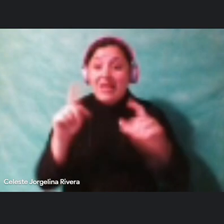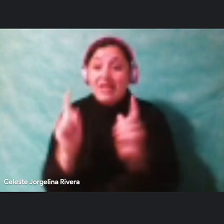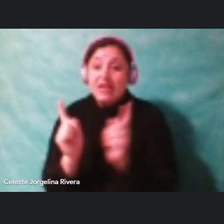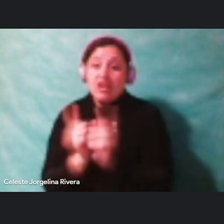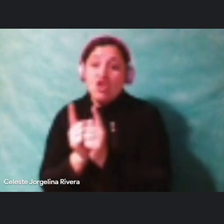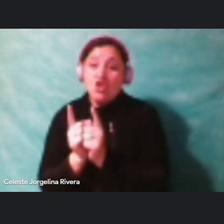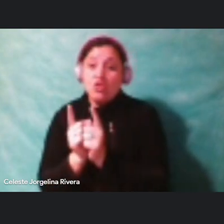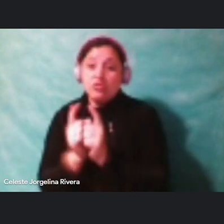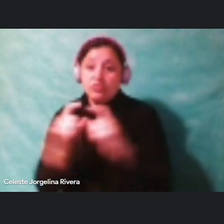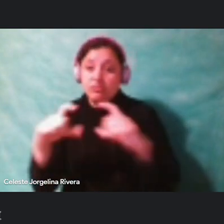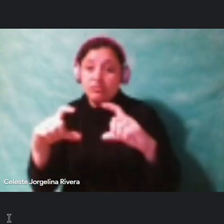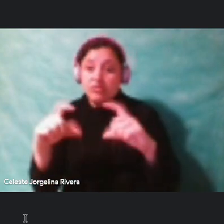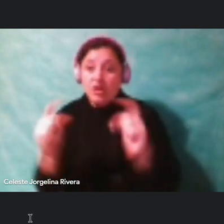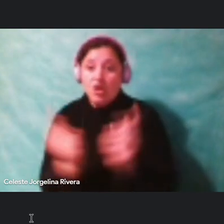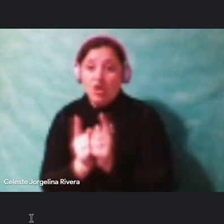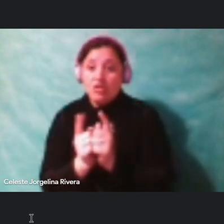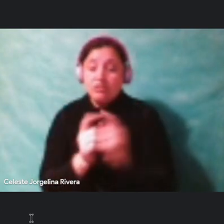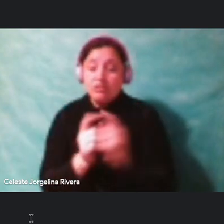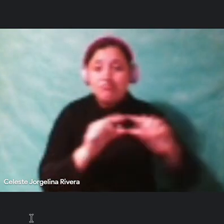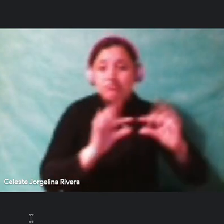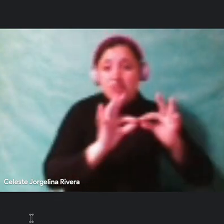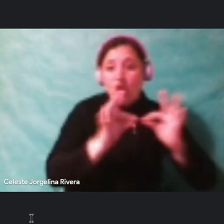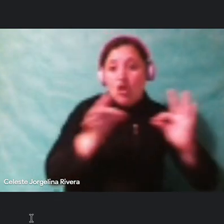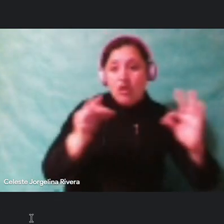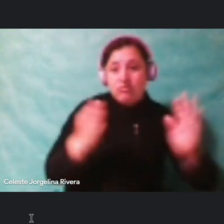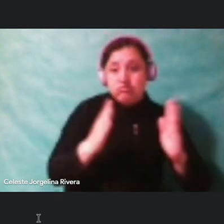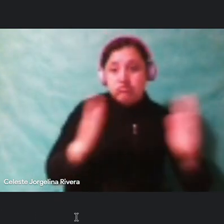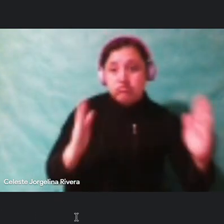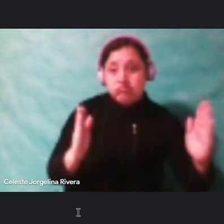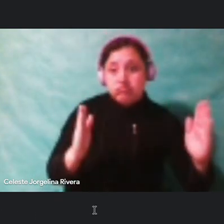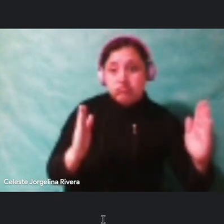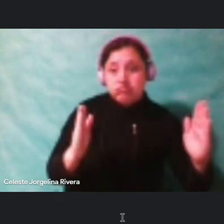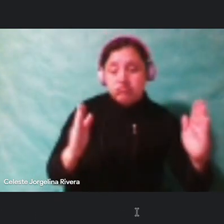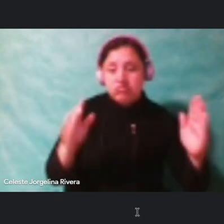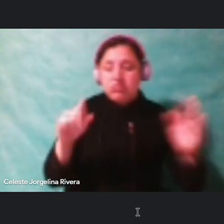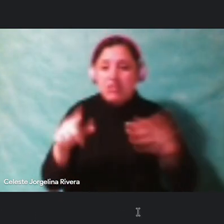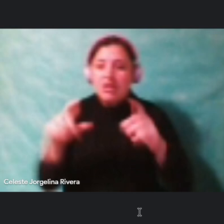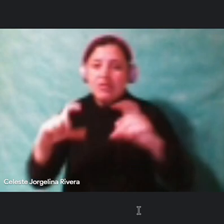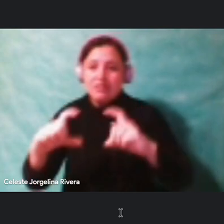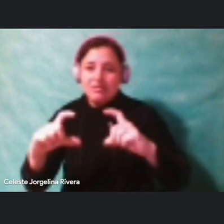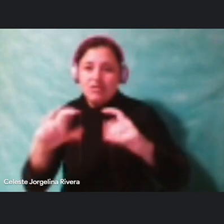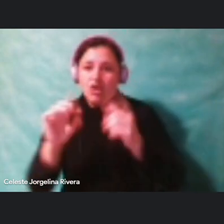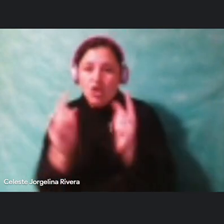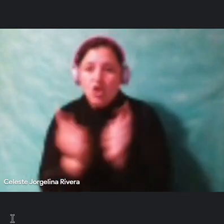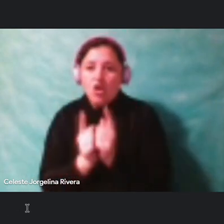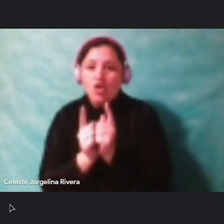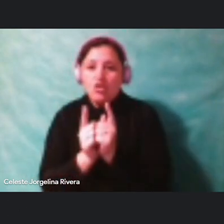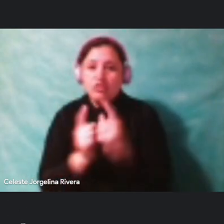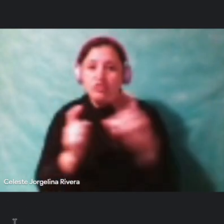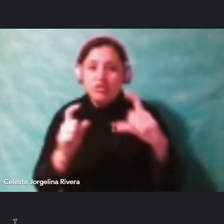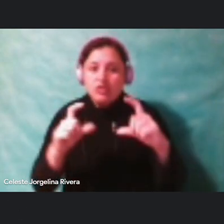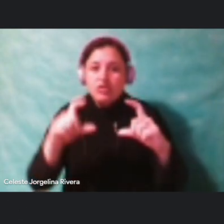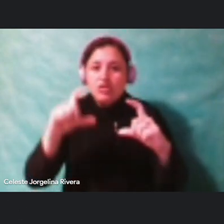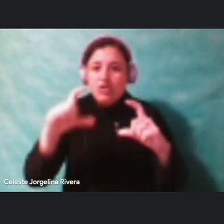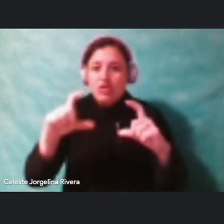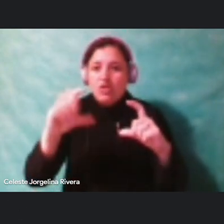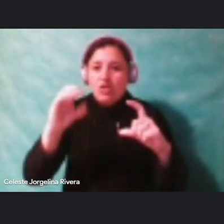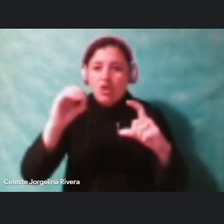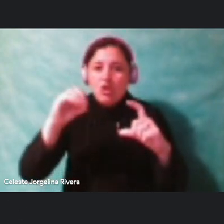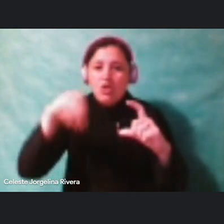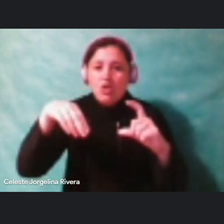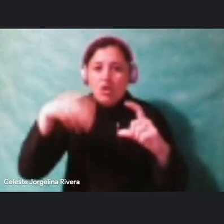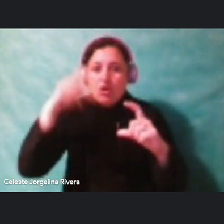de Ethics, la S de Scientific y Technology, ahí se comieron el Knowledge,